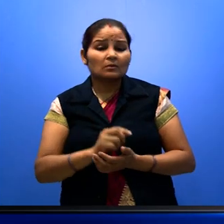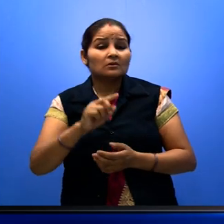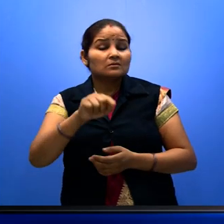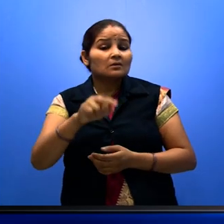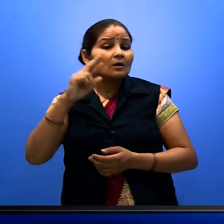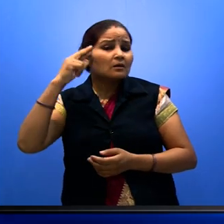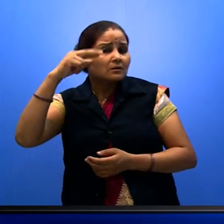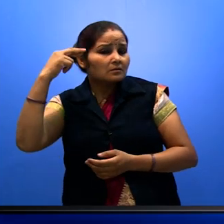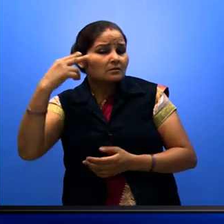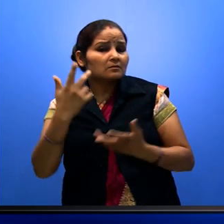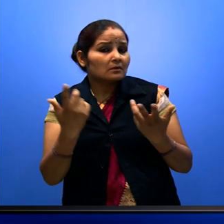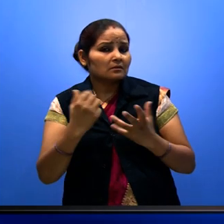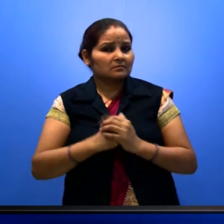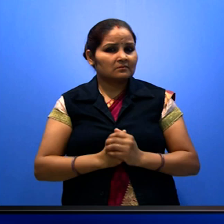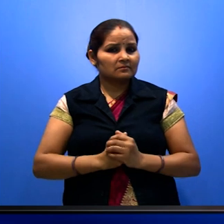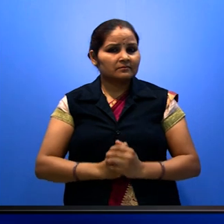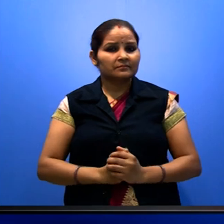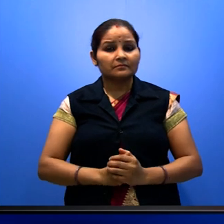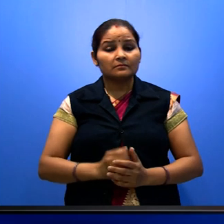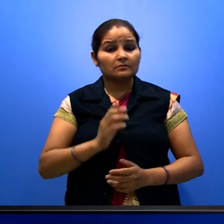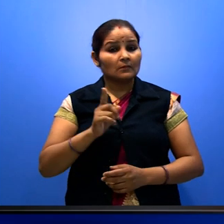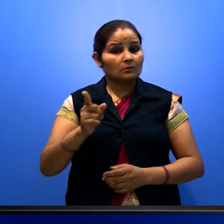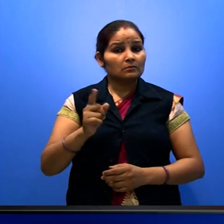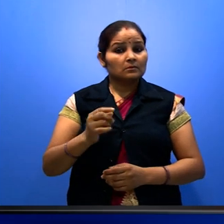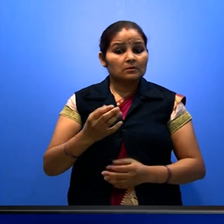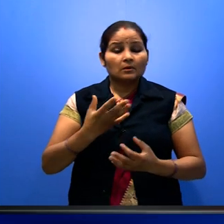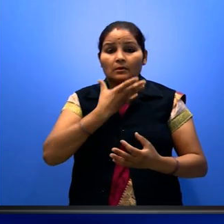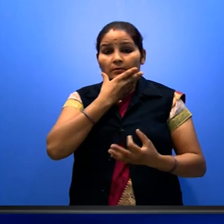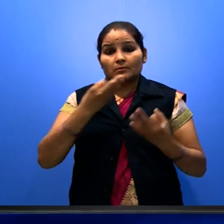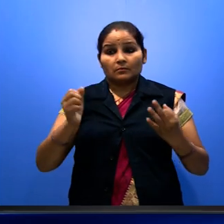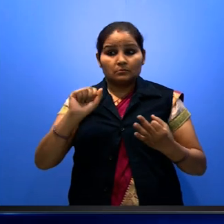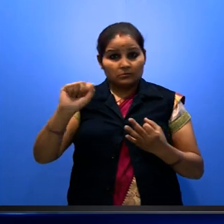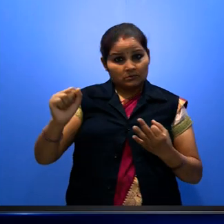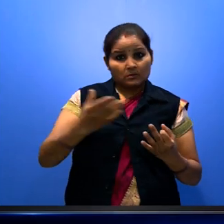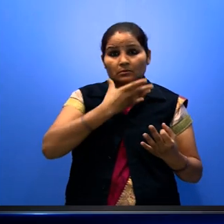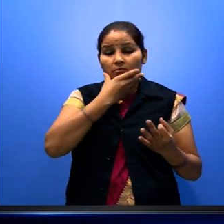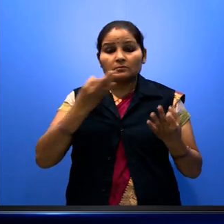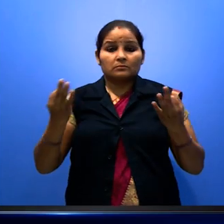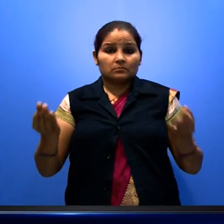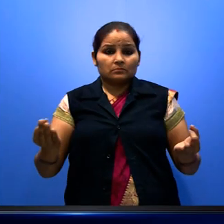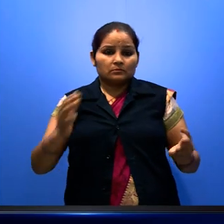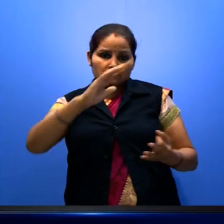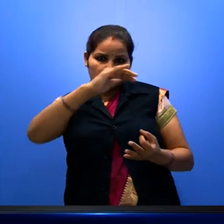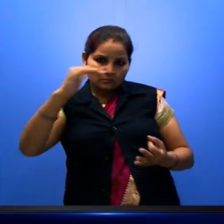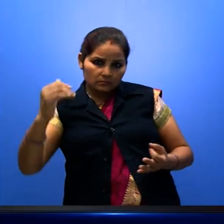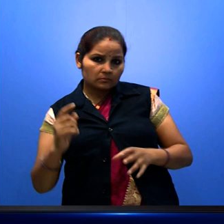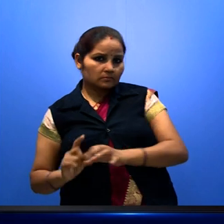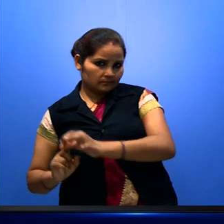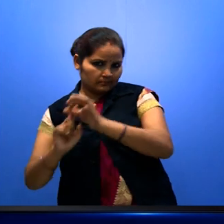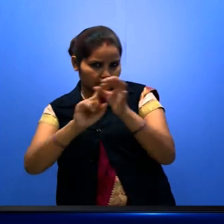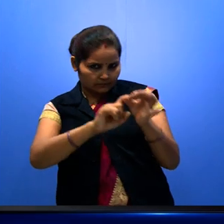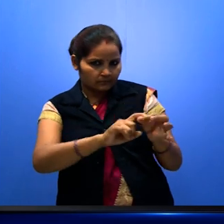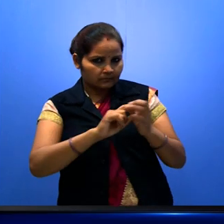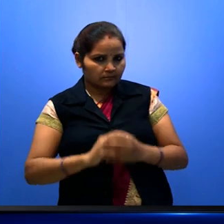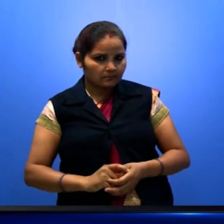उसका कारण क्या है। तो उन्होंने अपने गुरु को बुलाकर उनके आगे ये प्रश्न